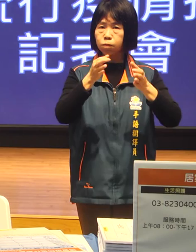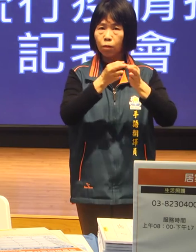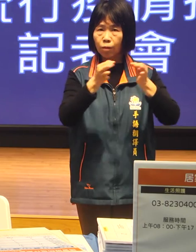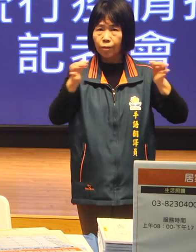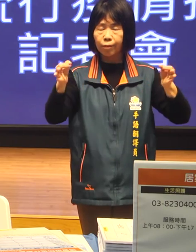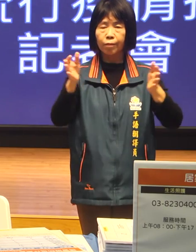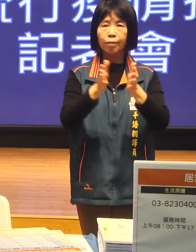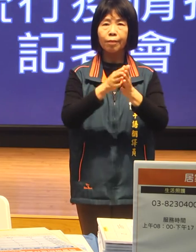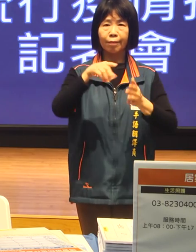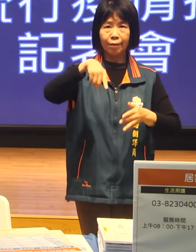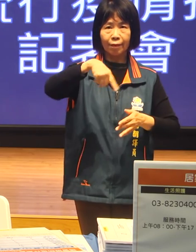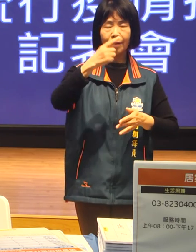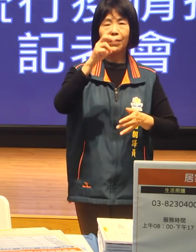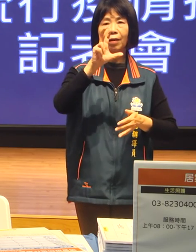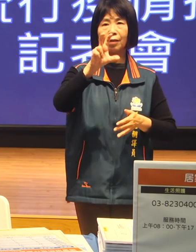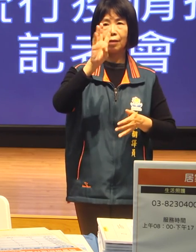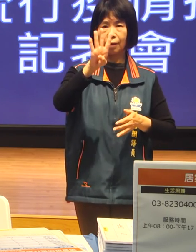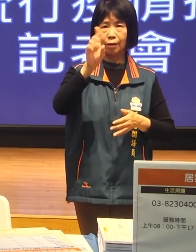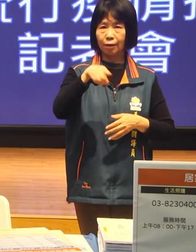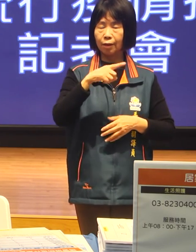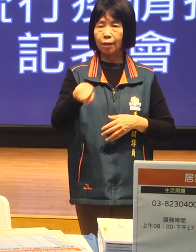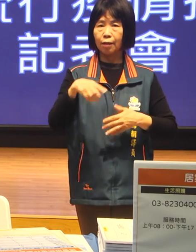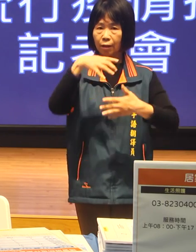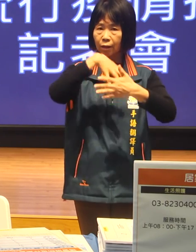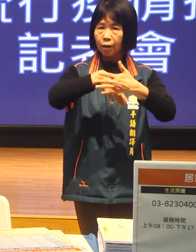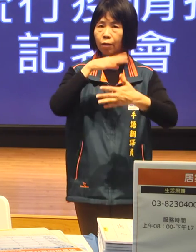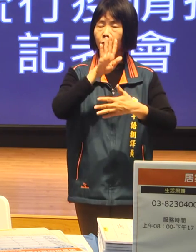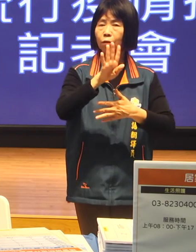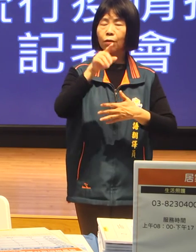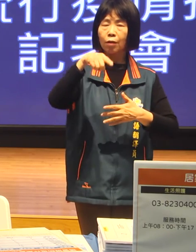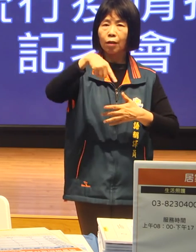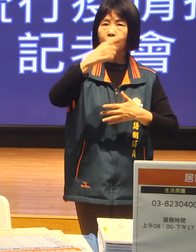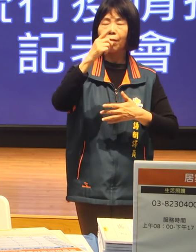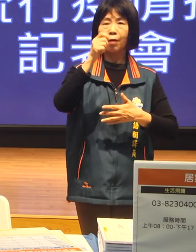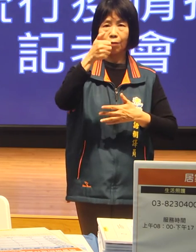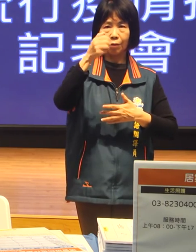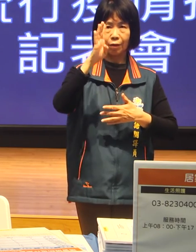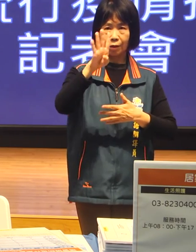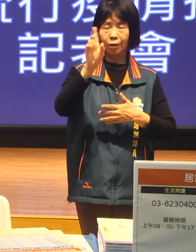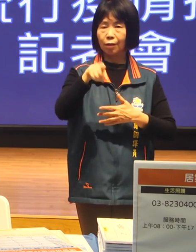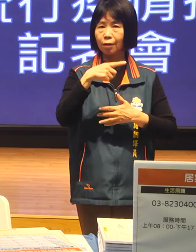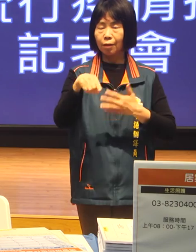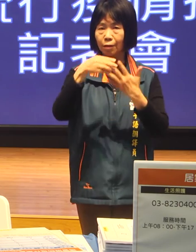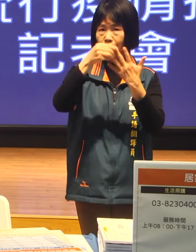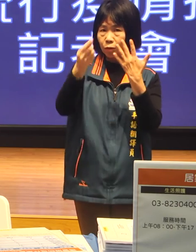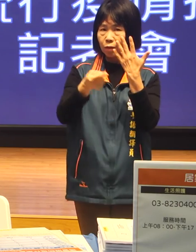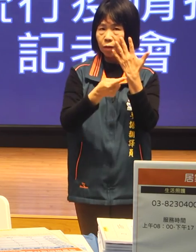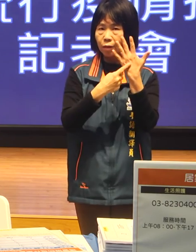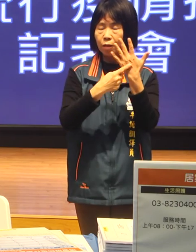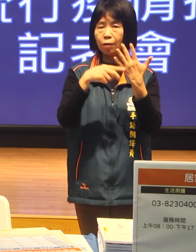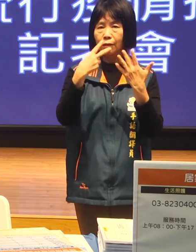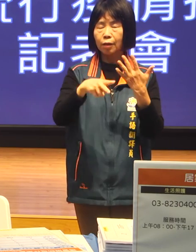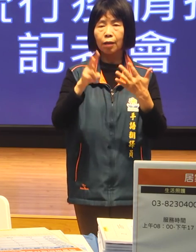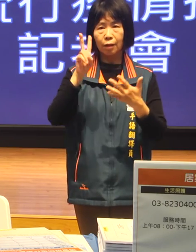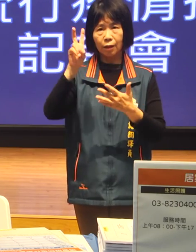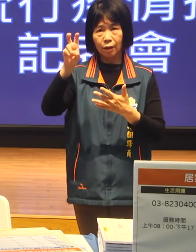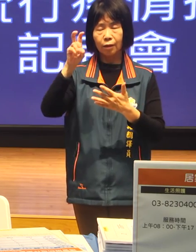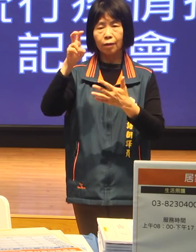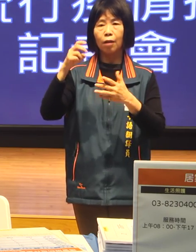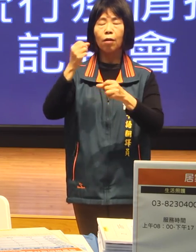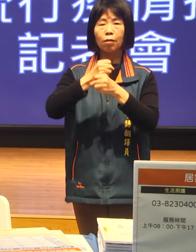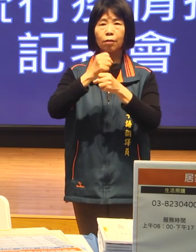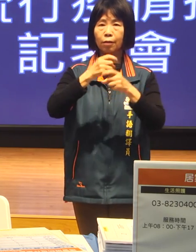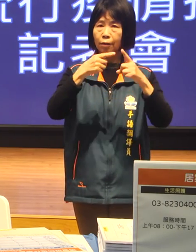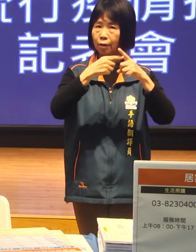有174位，那其中包含了154位的选手跟20位的工作